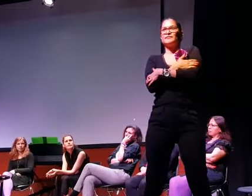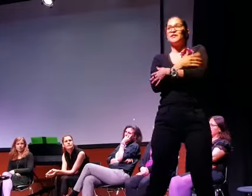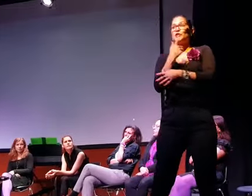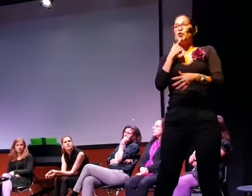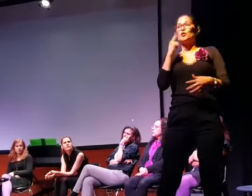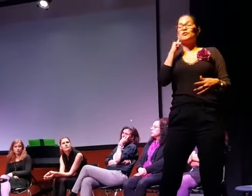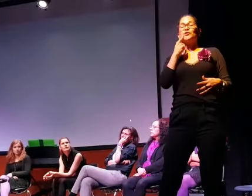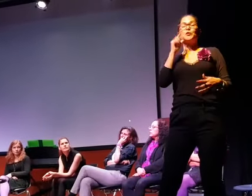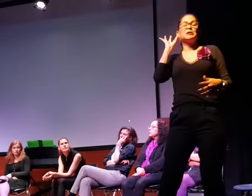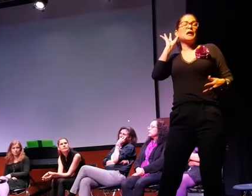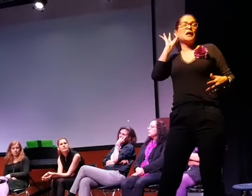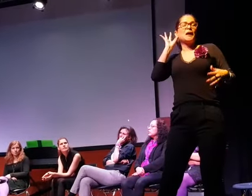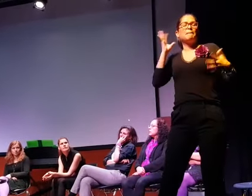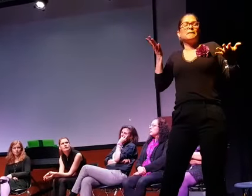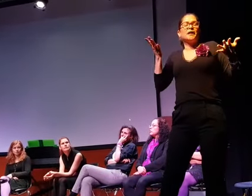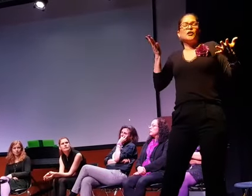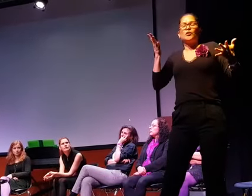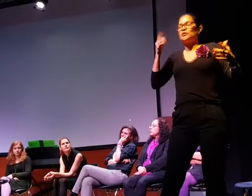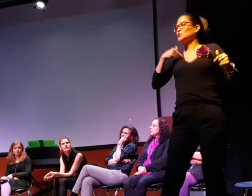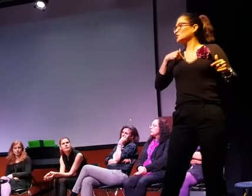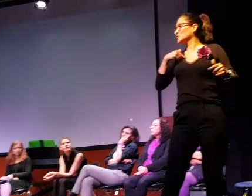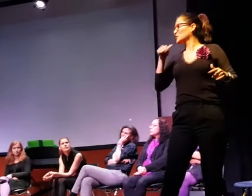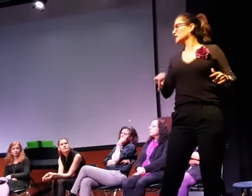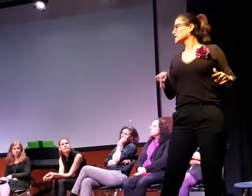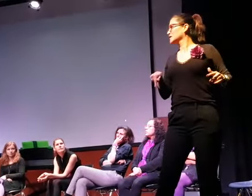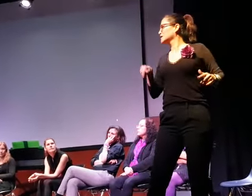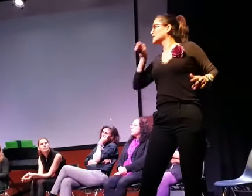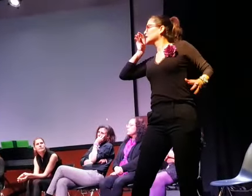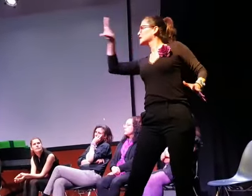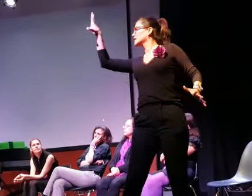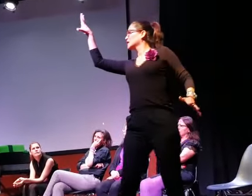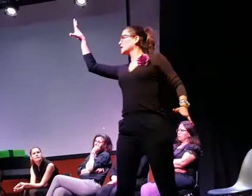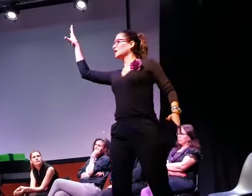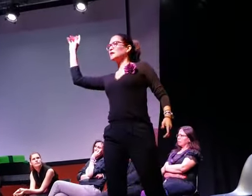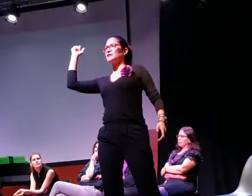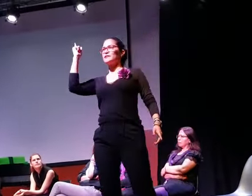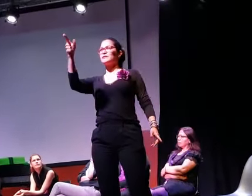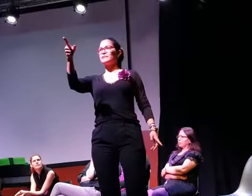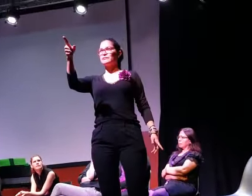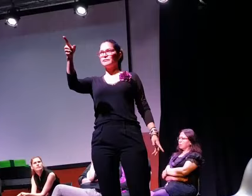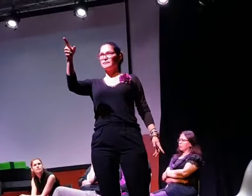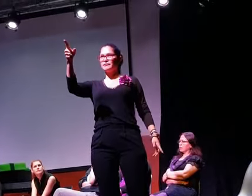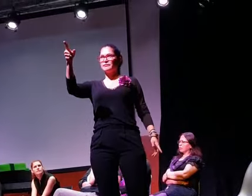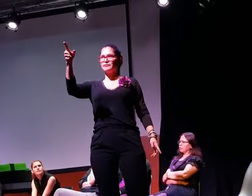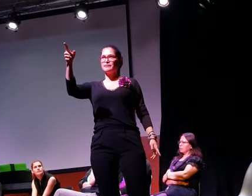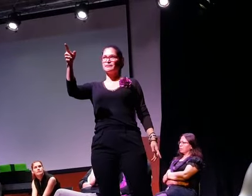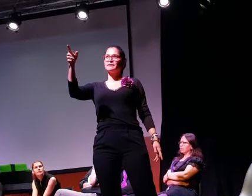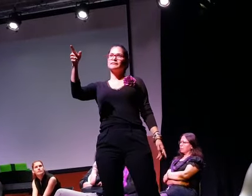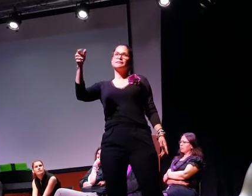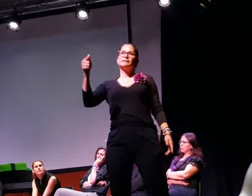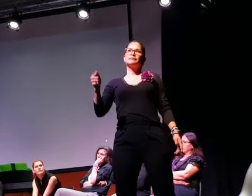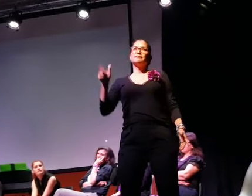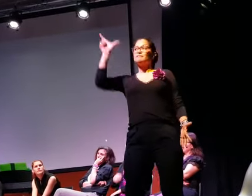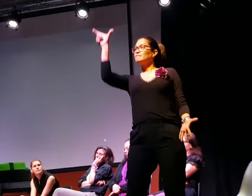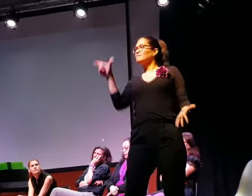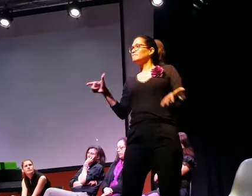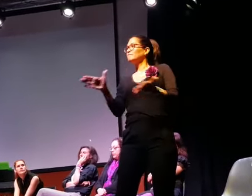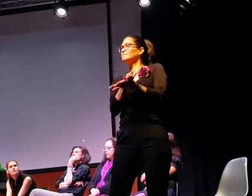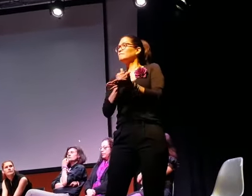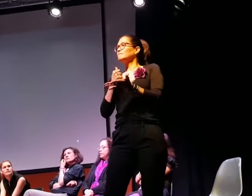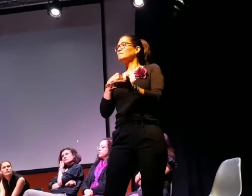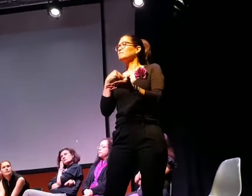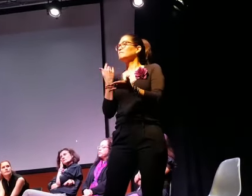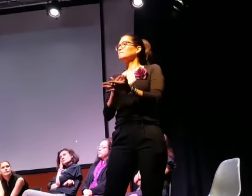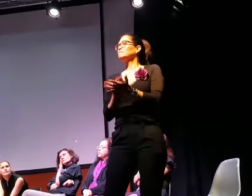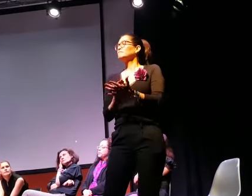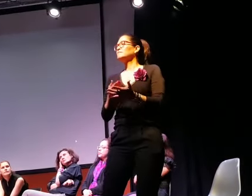Soy sorda, pero grito mi existencia. A toda la